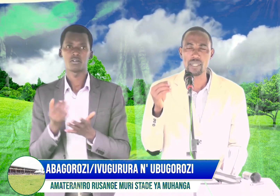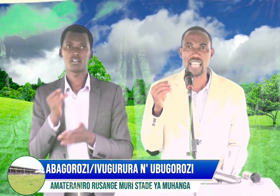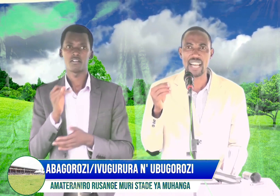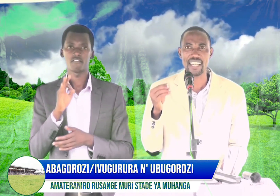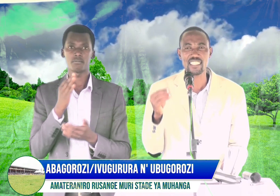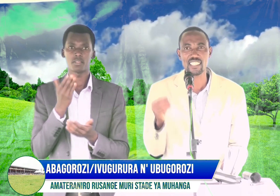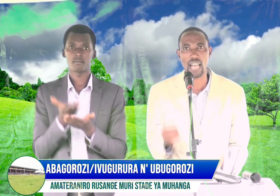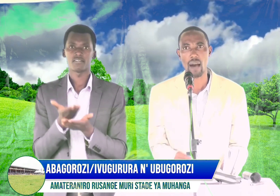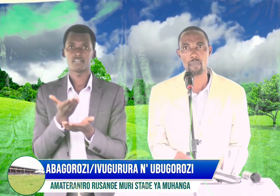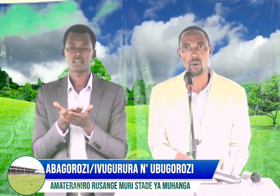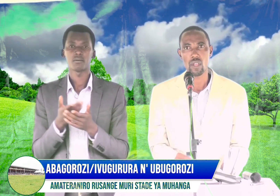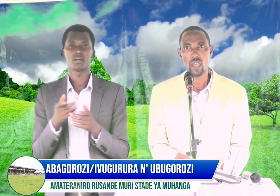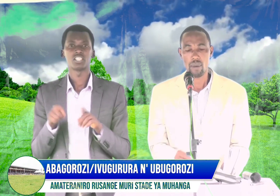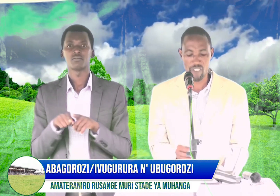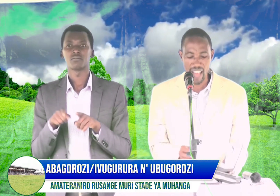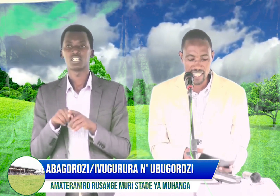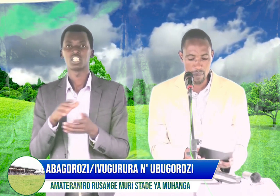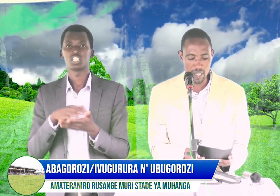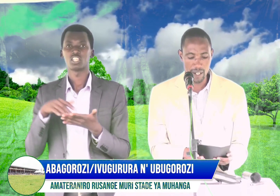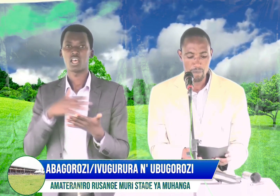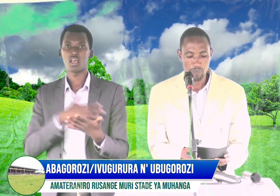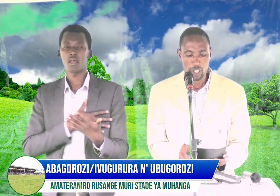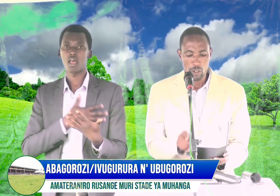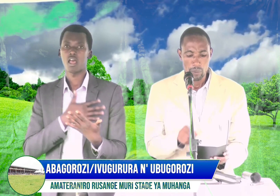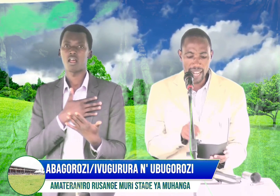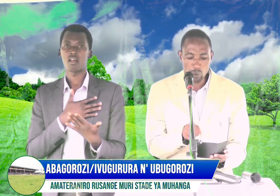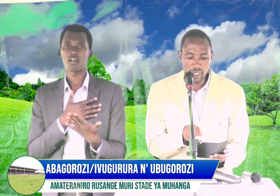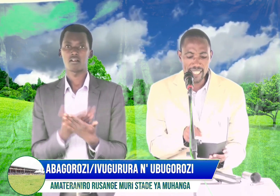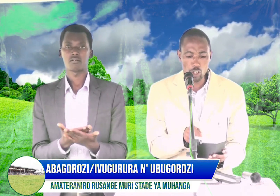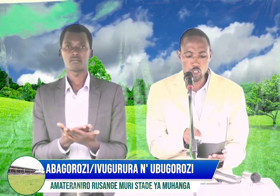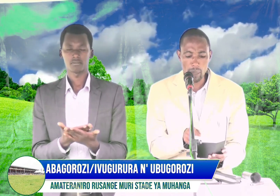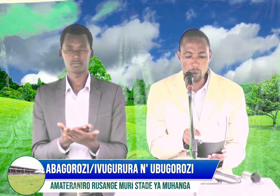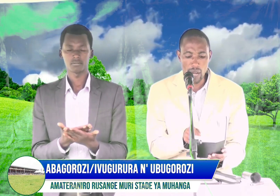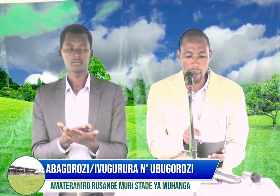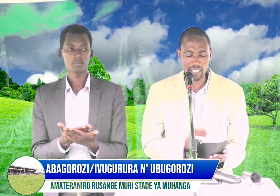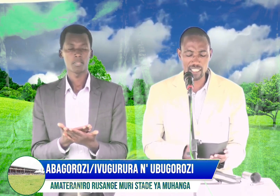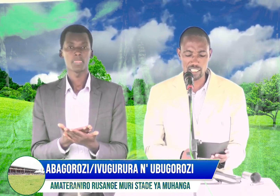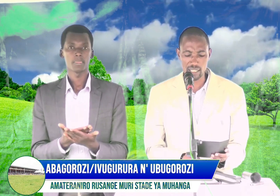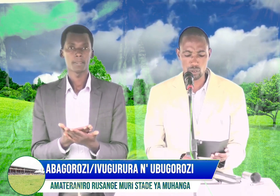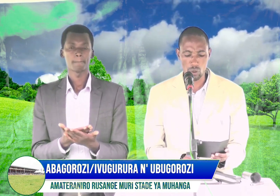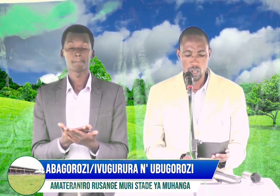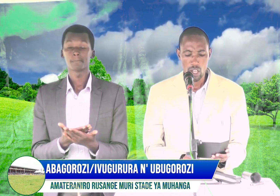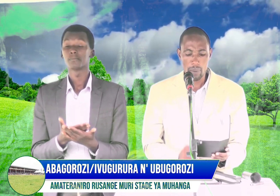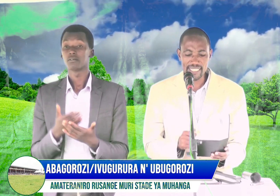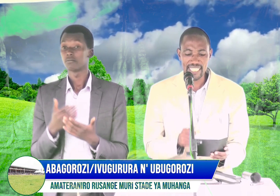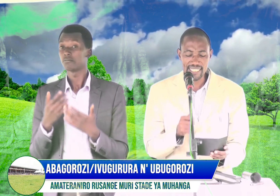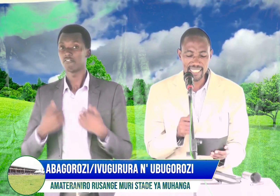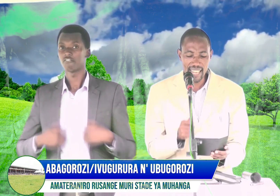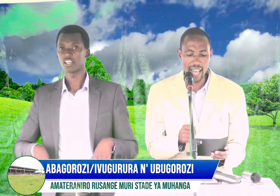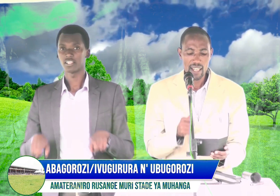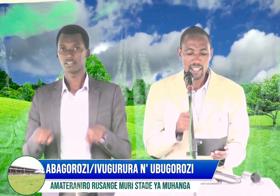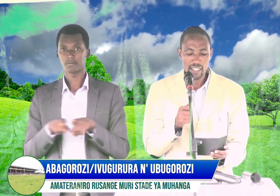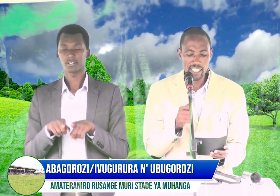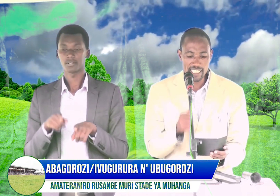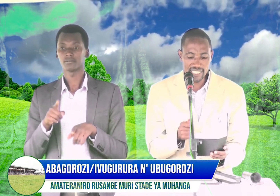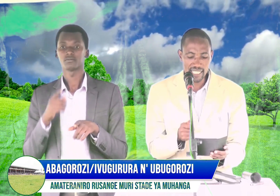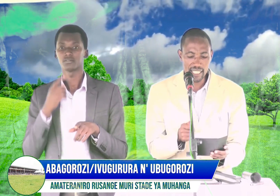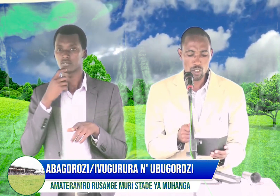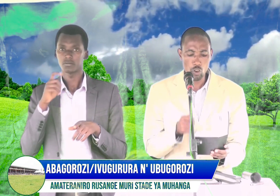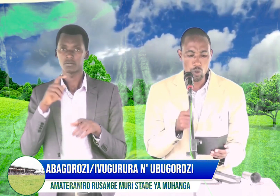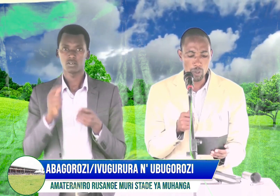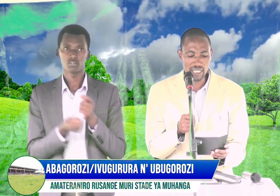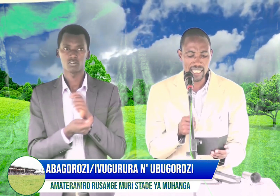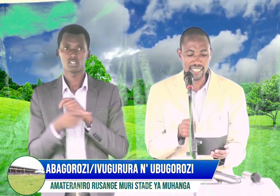byabasaba kubitangaho igitambo bavandimwe birakwiriye ngo tube muri aba bakristo bashakira